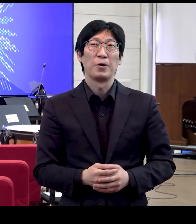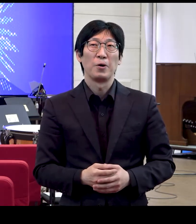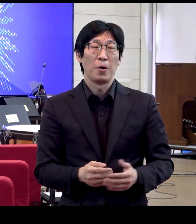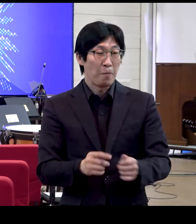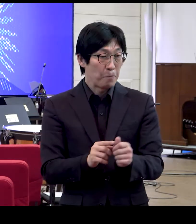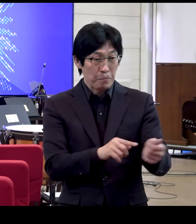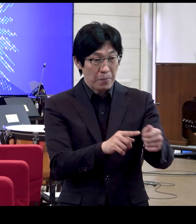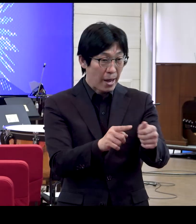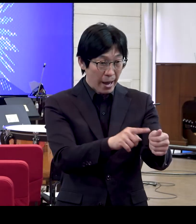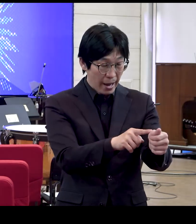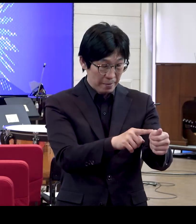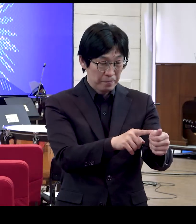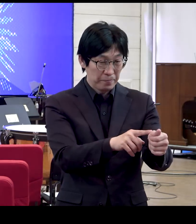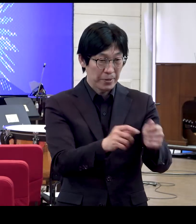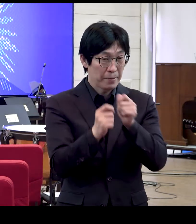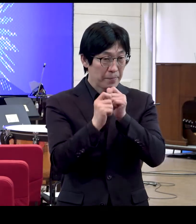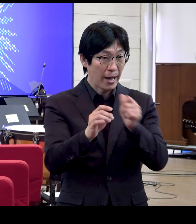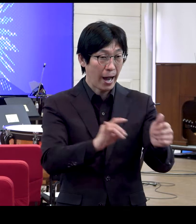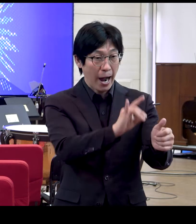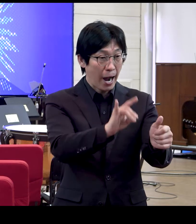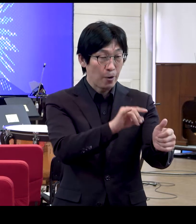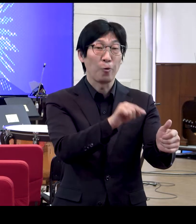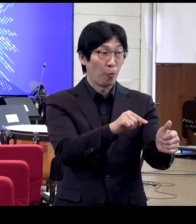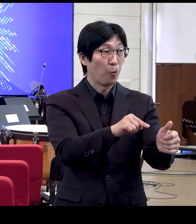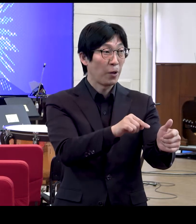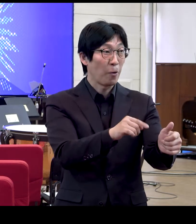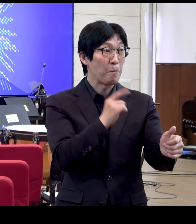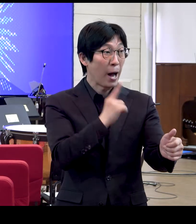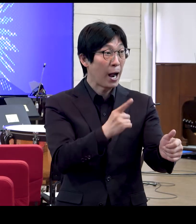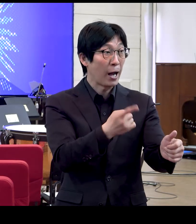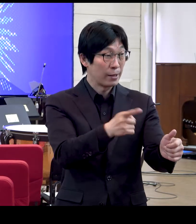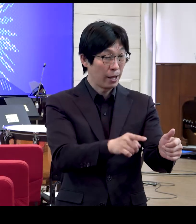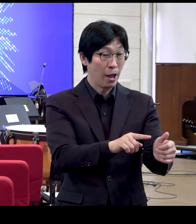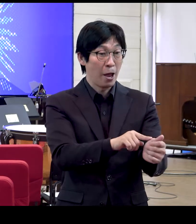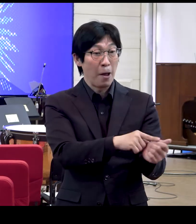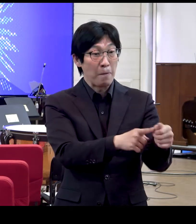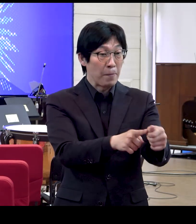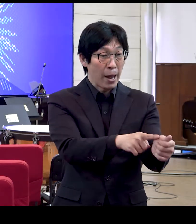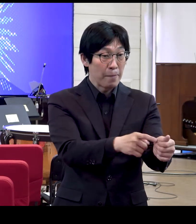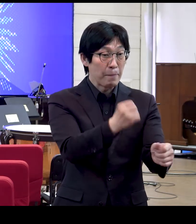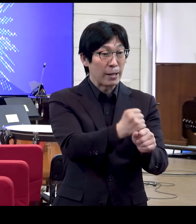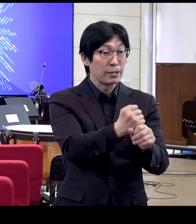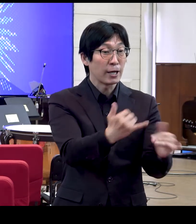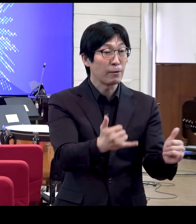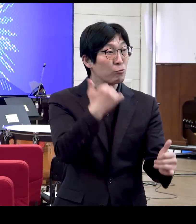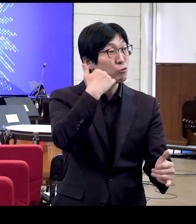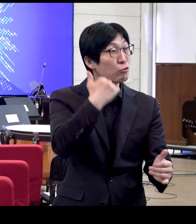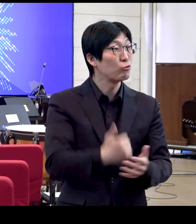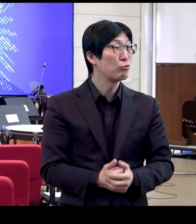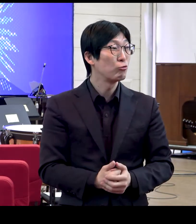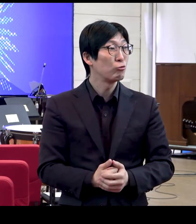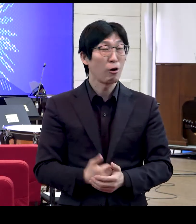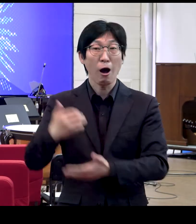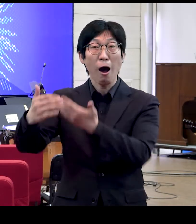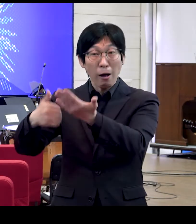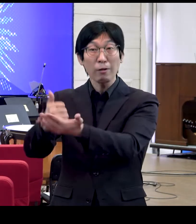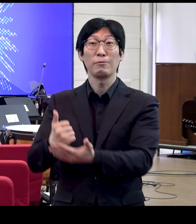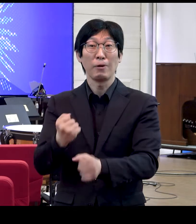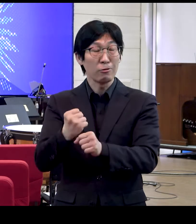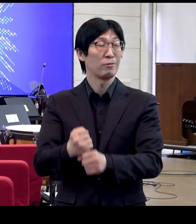뱀이 그렇게 간교하고 악한데 성경을 보니까 그 뱀을 누가 만들었다? 하나님이 지으셨다고 돼